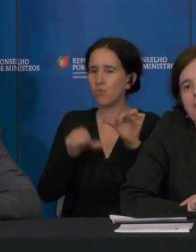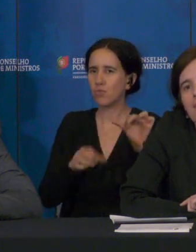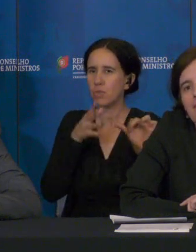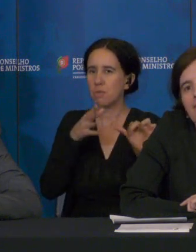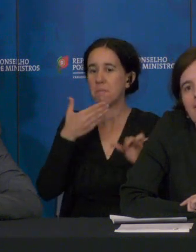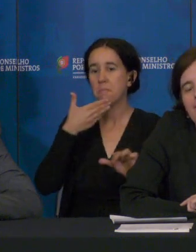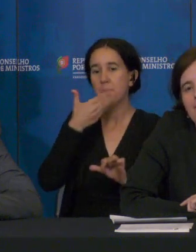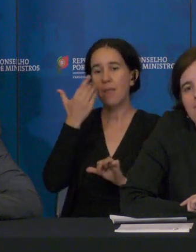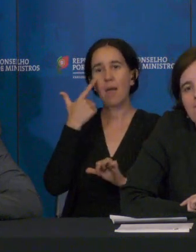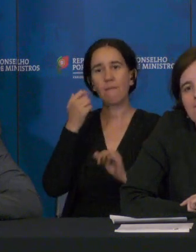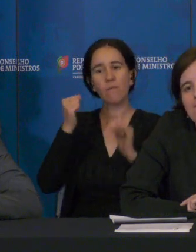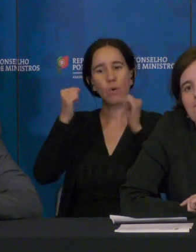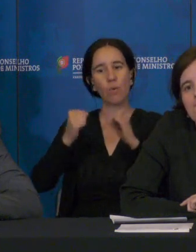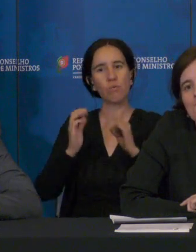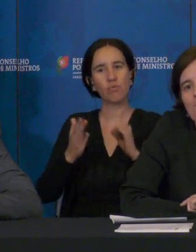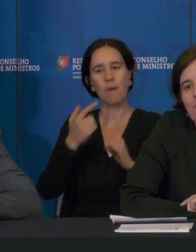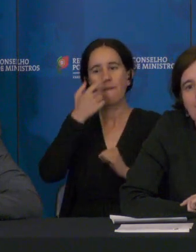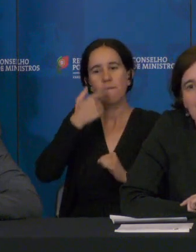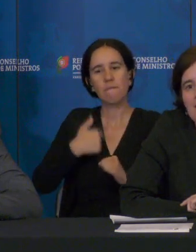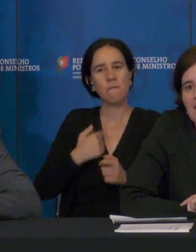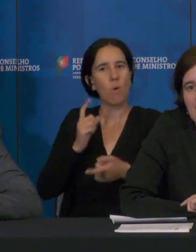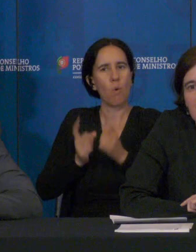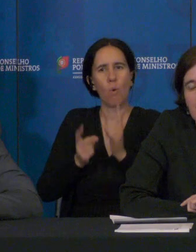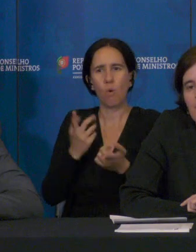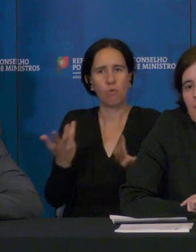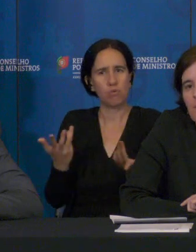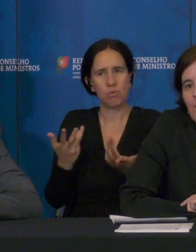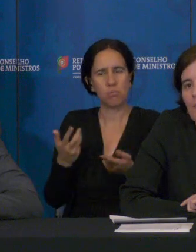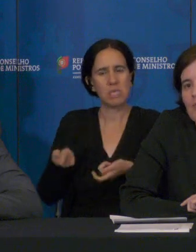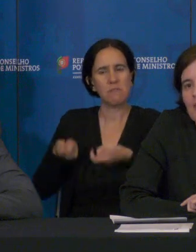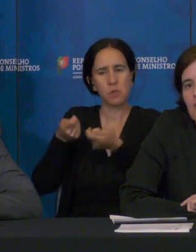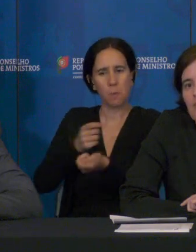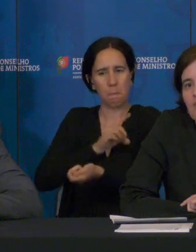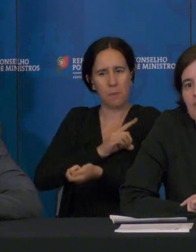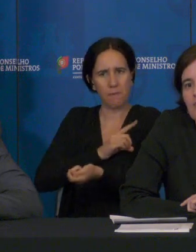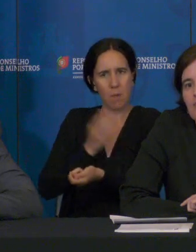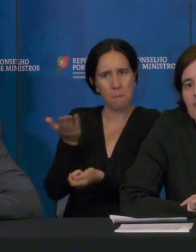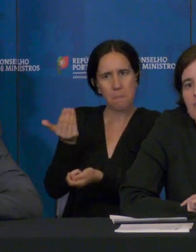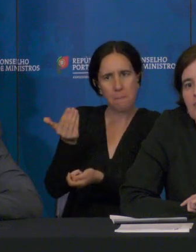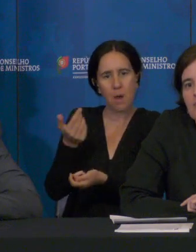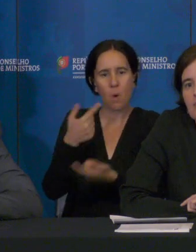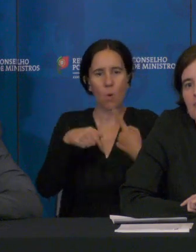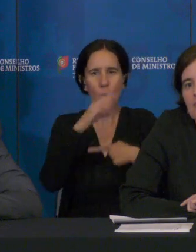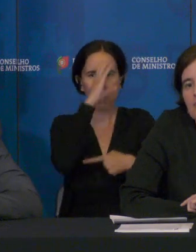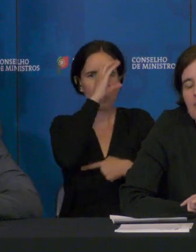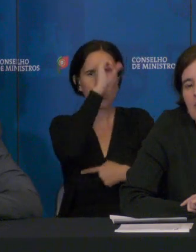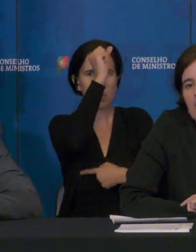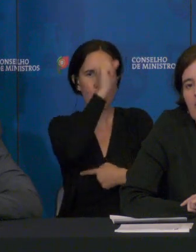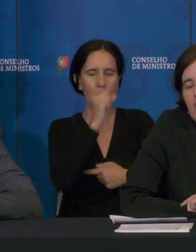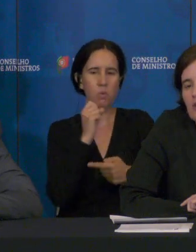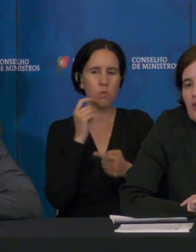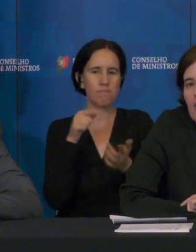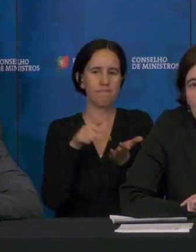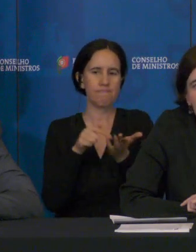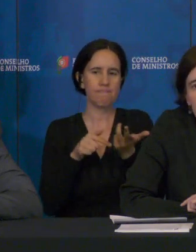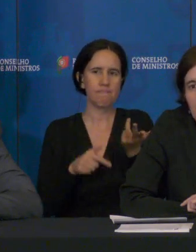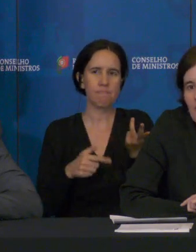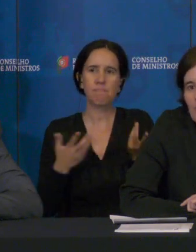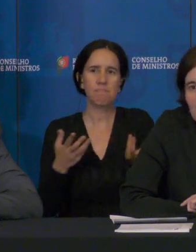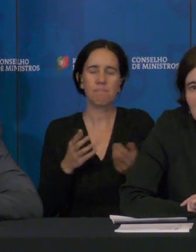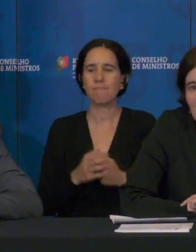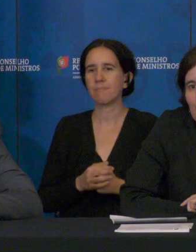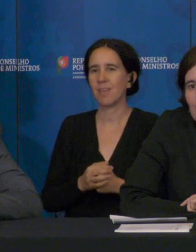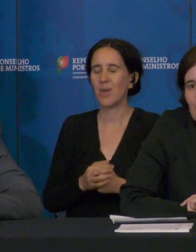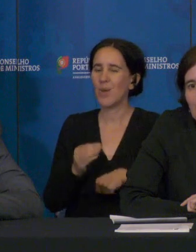Indicava que havia esse acordo, o que é que está a falhar? É da parte dos investidores privados? É o Estado que quer impor condições? O que é que está a falhar? Não faremos